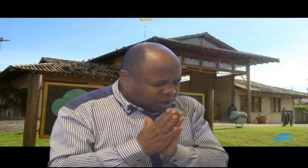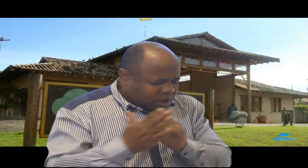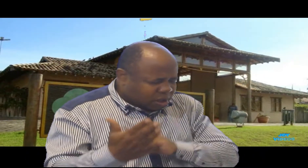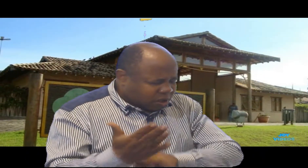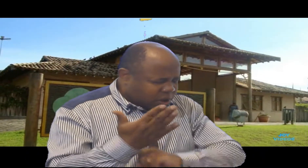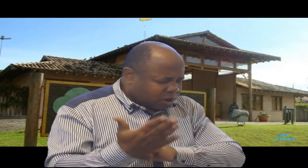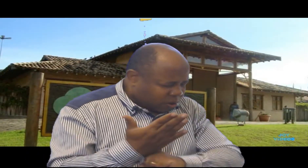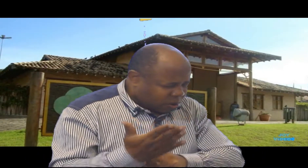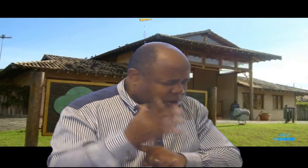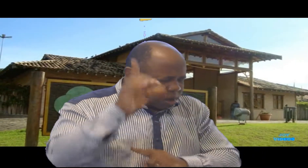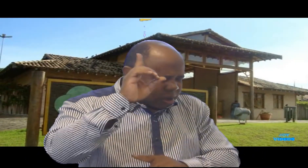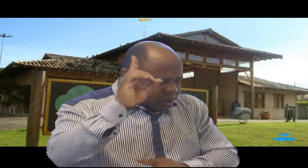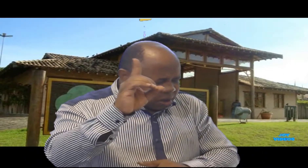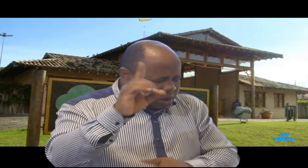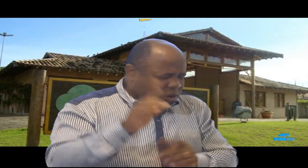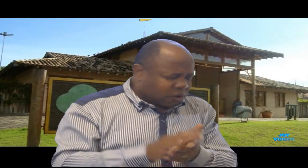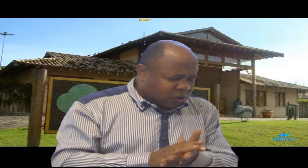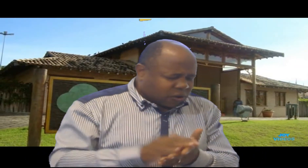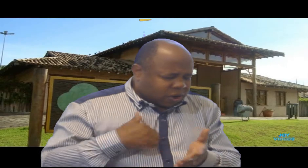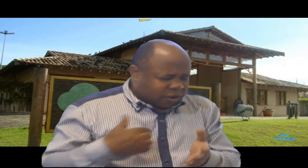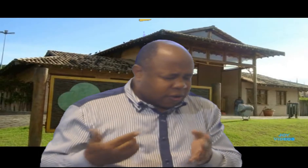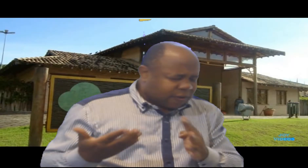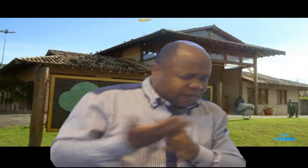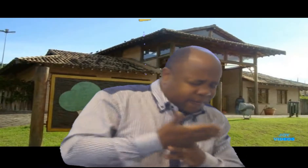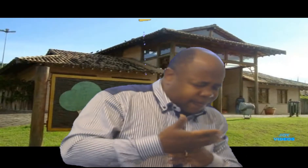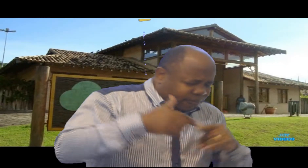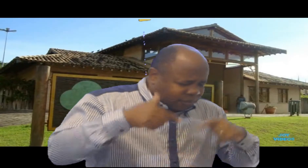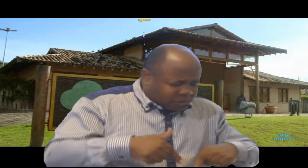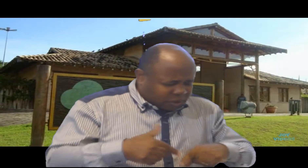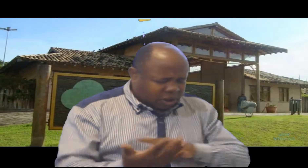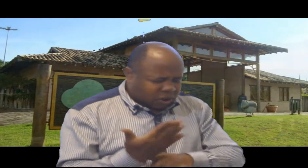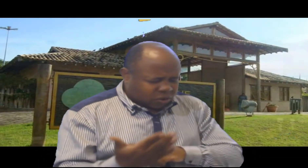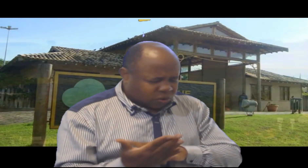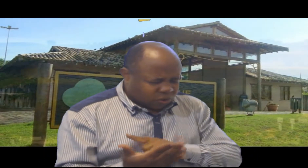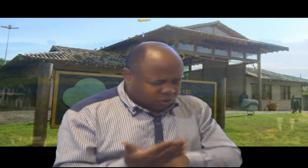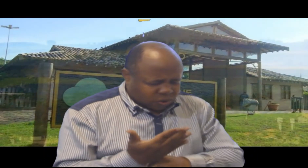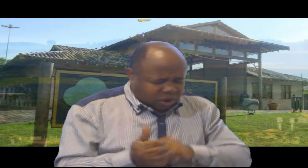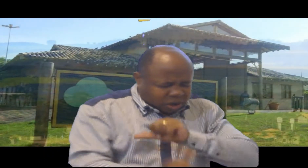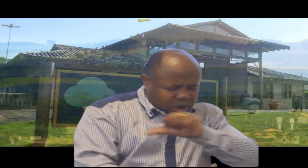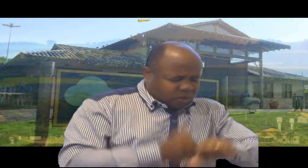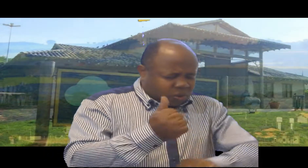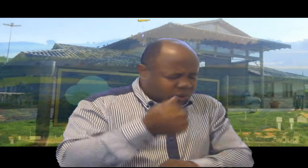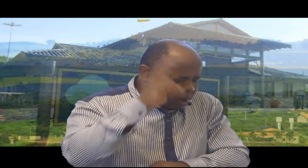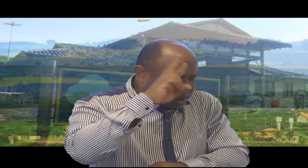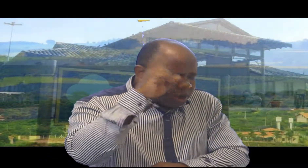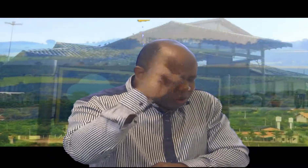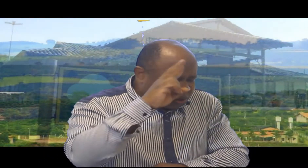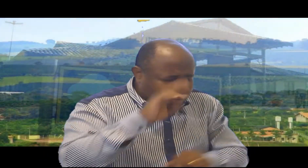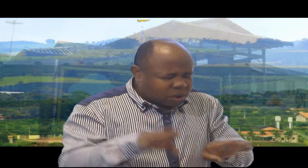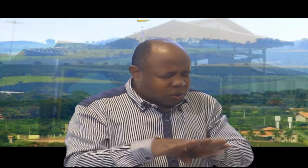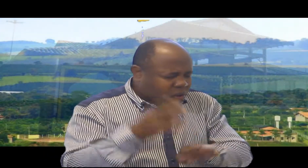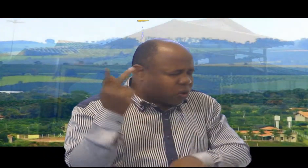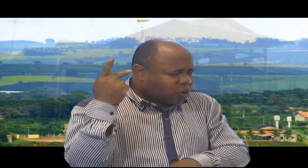interviu por muitas vezes, Senhor Pai. Eu sinto como um pastor, como um sacerdote,